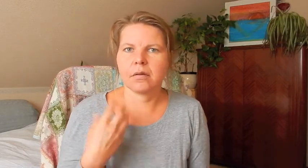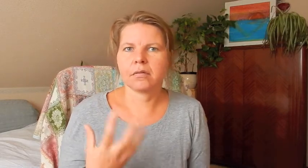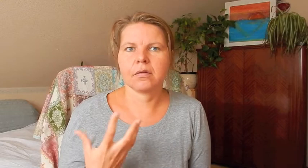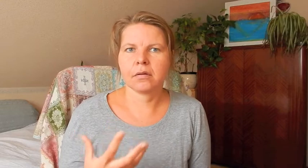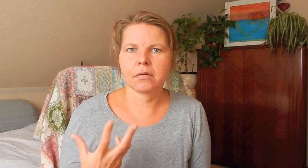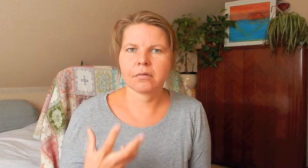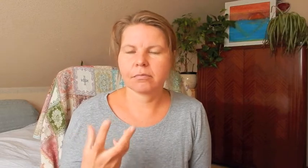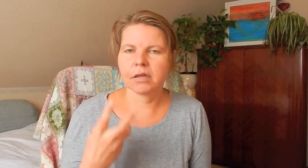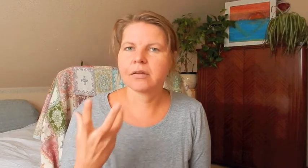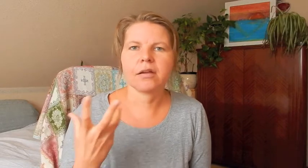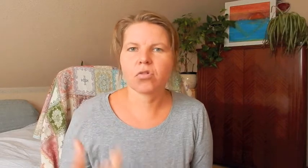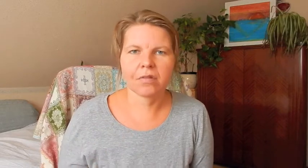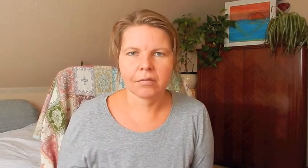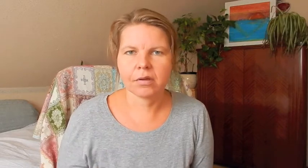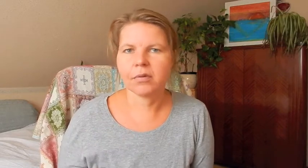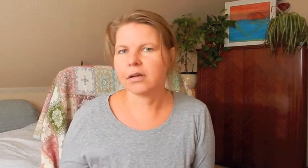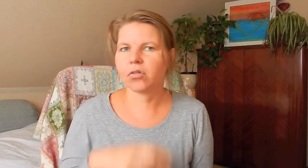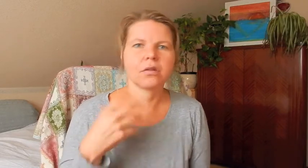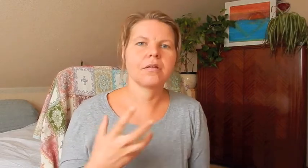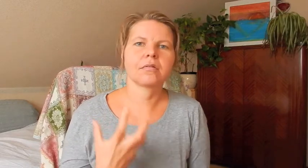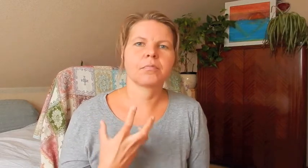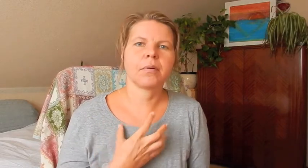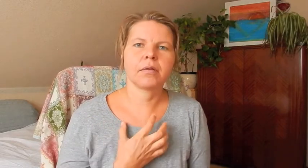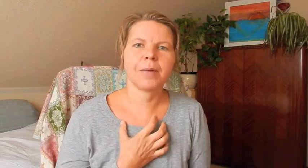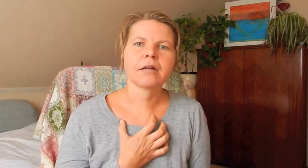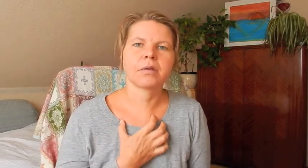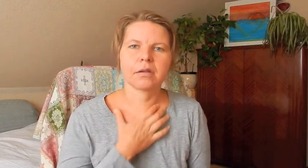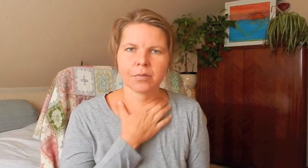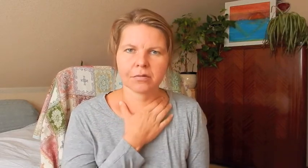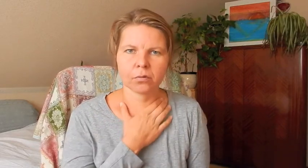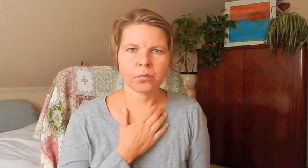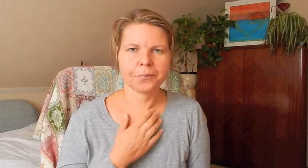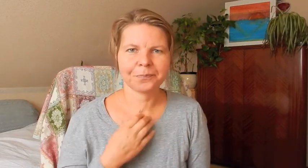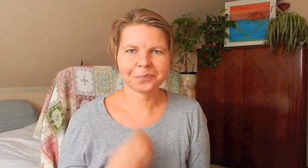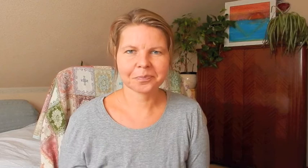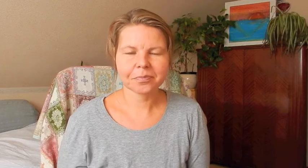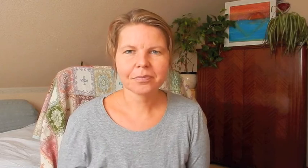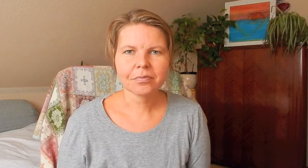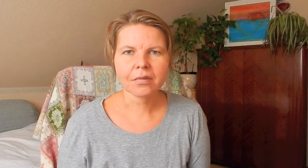es attached, sagt man im Englischen, ne? Es packt mich nicht mehr so. Ja.